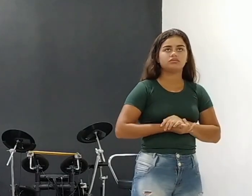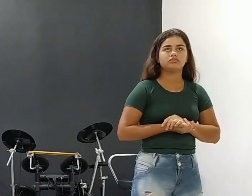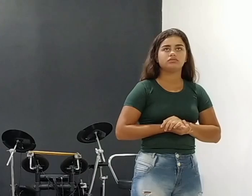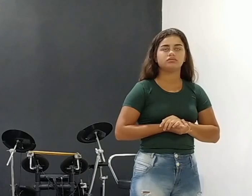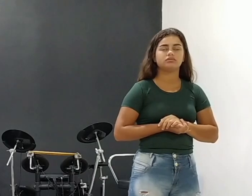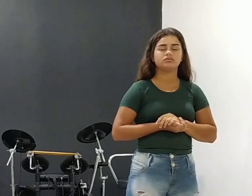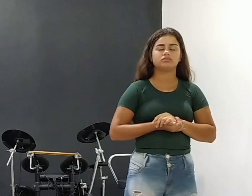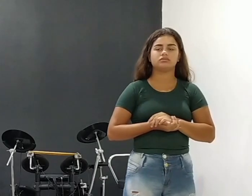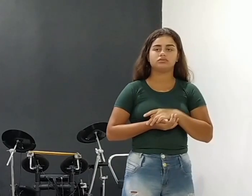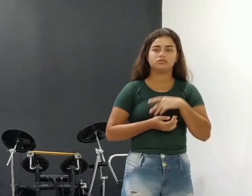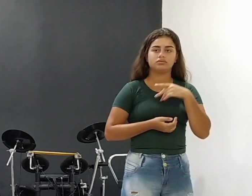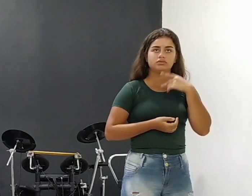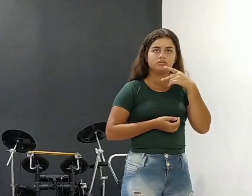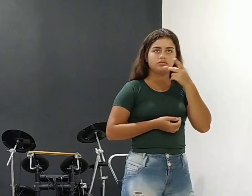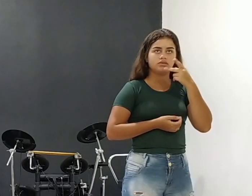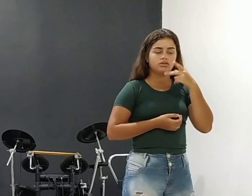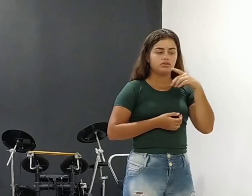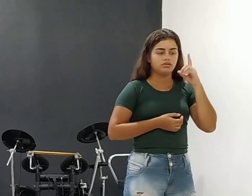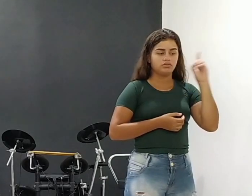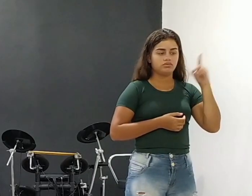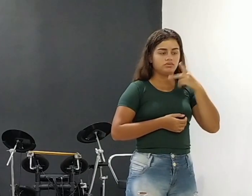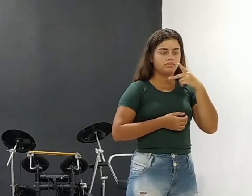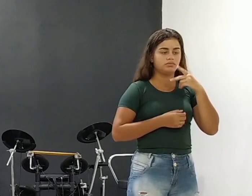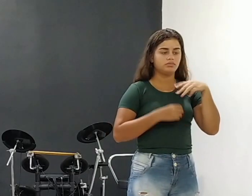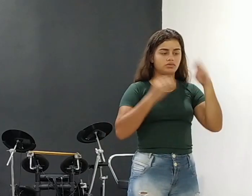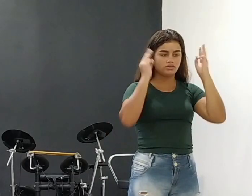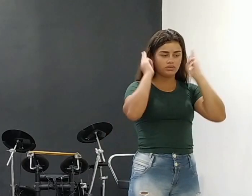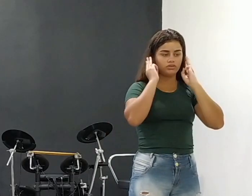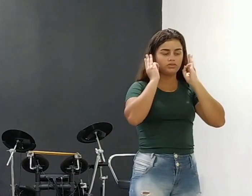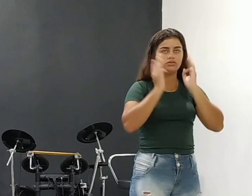então e diz assim: Moisés,